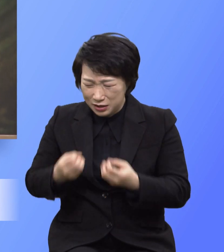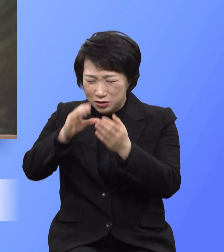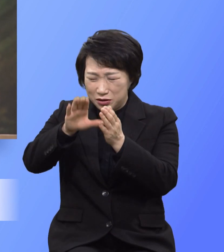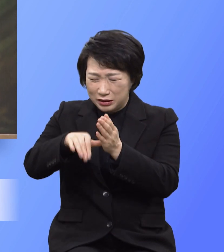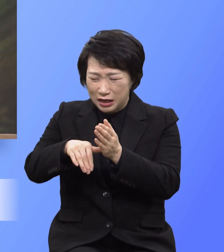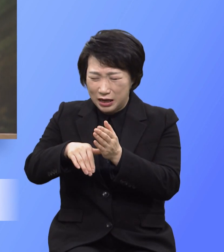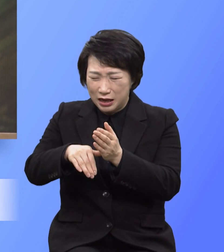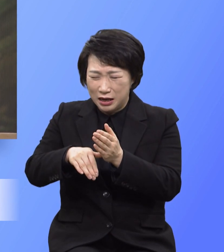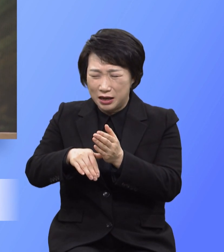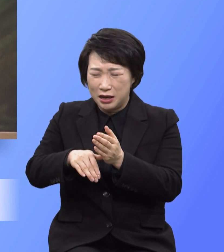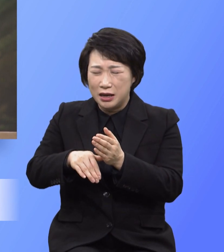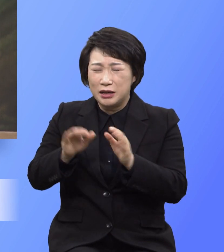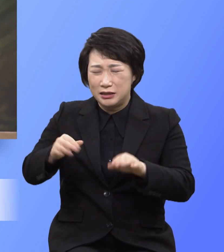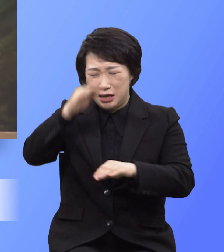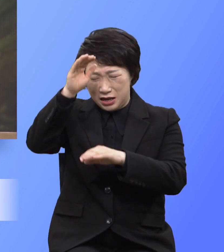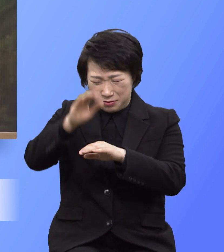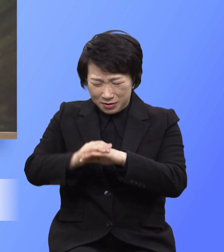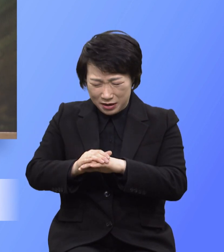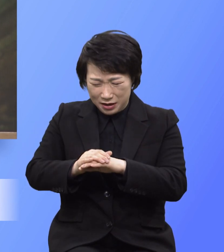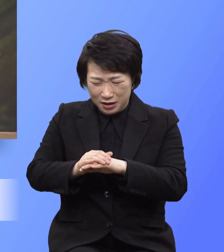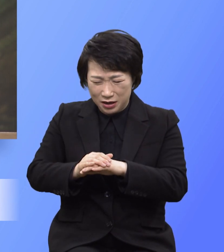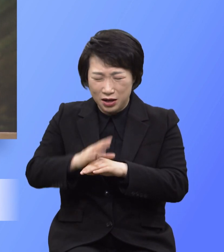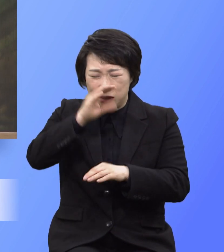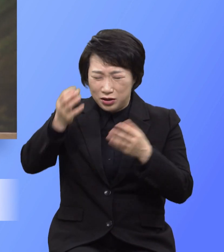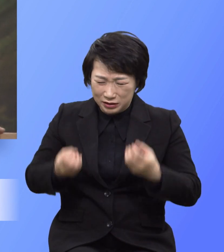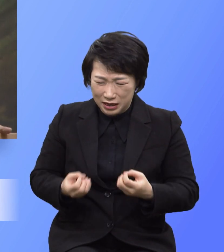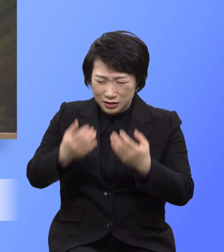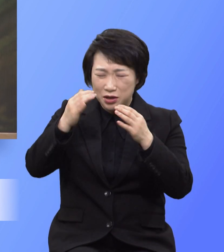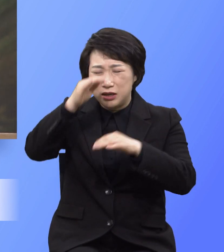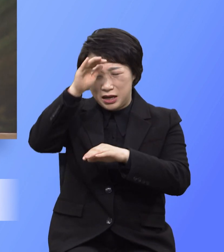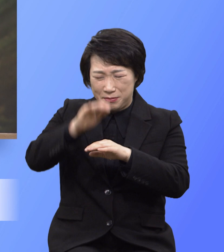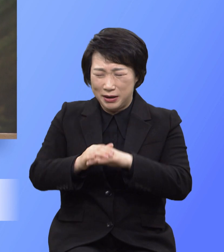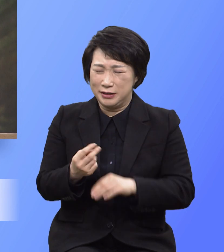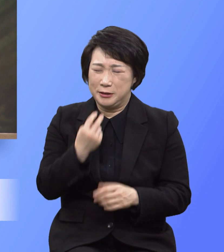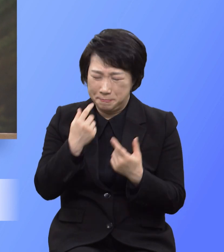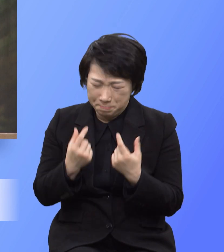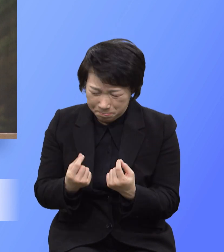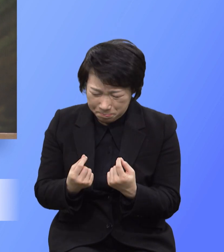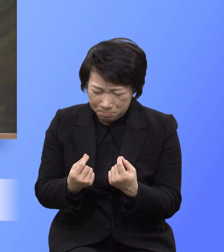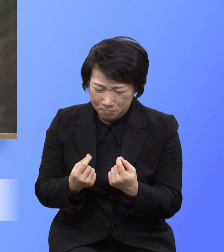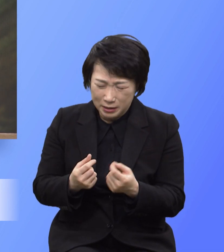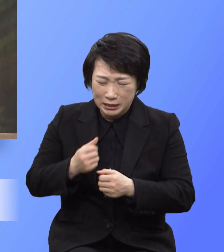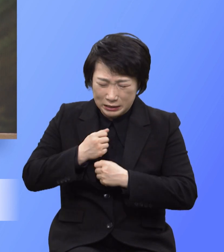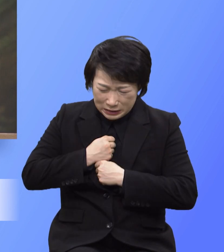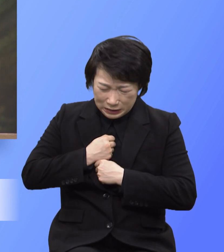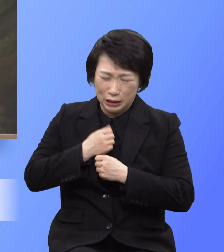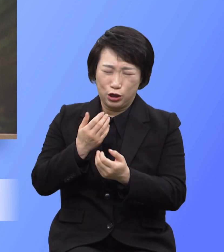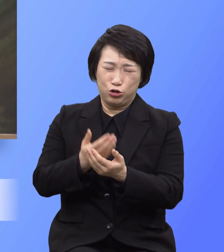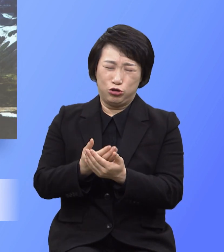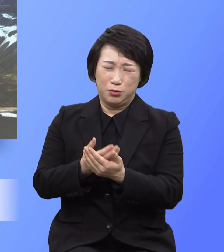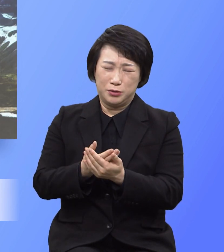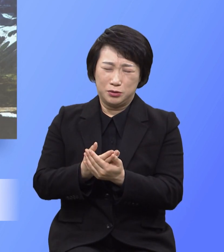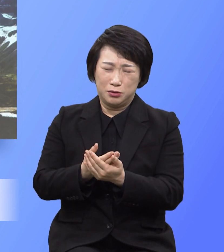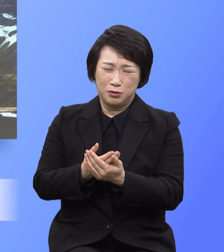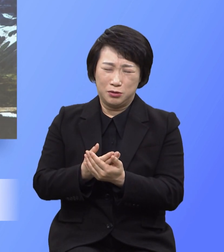성탄절 예배와 성탄절 예배를 생명처럼 지키게 하소서.